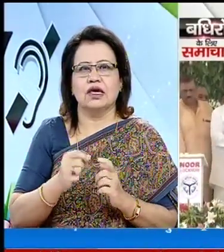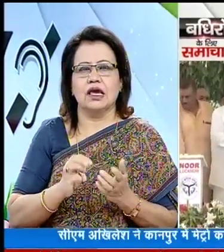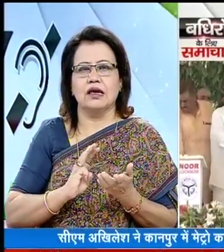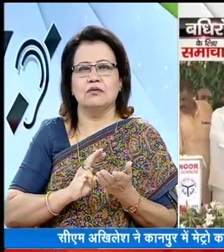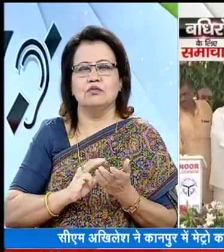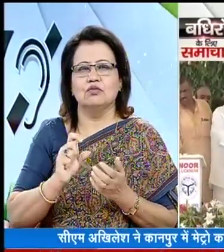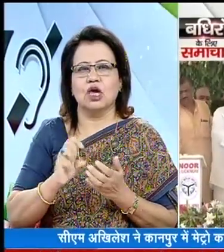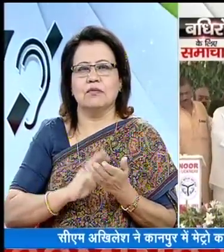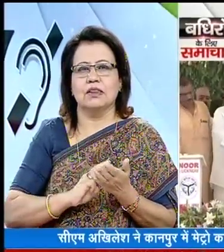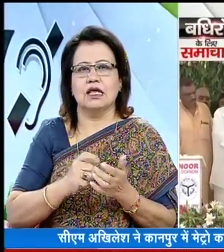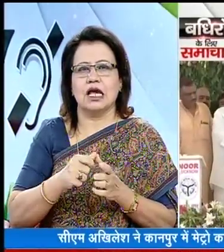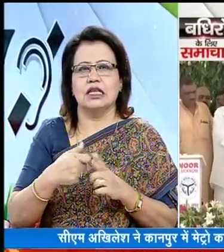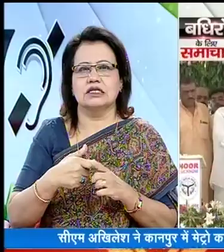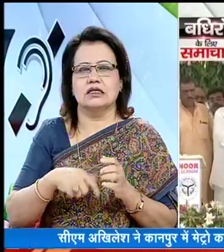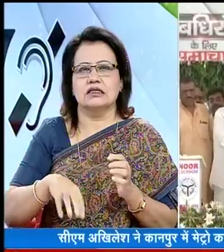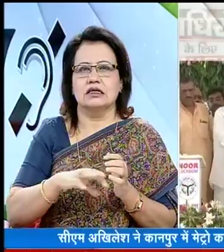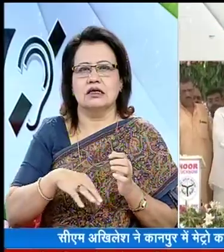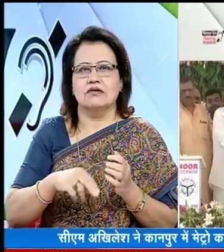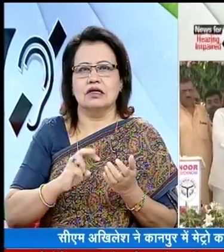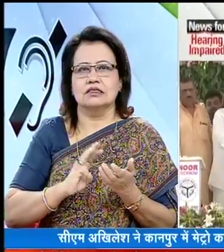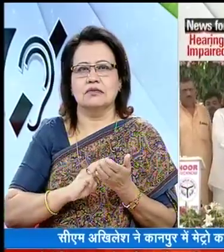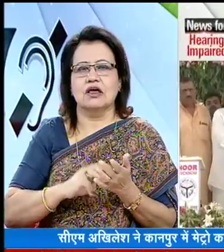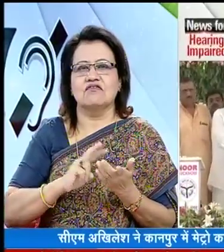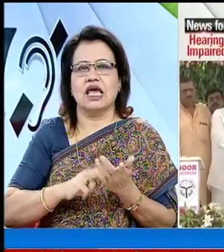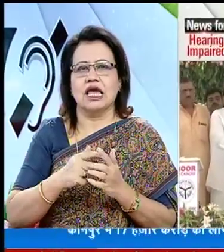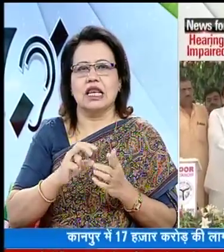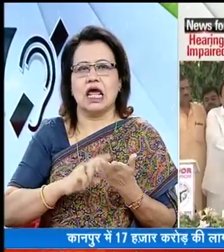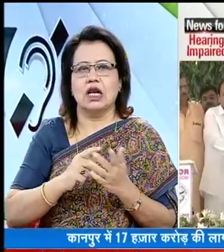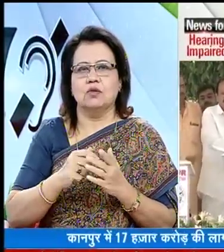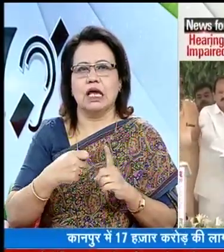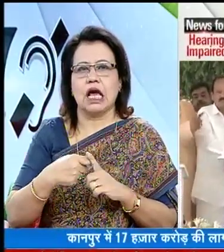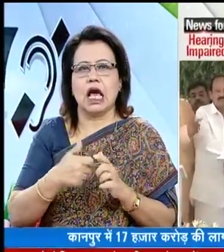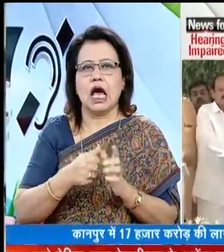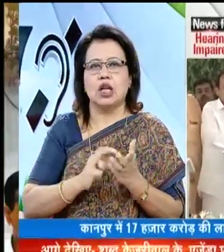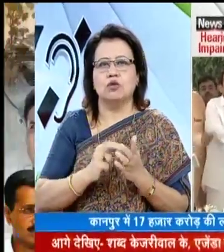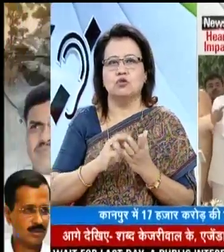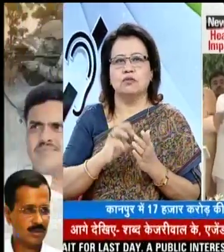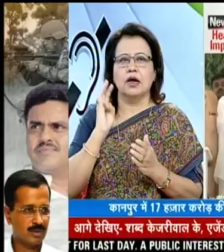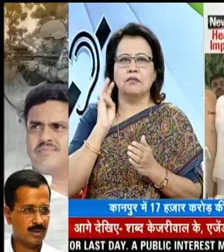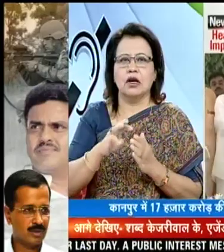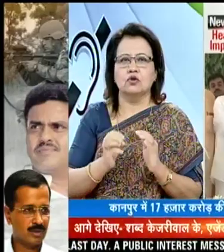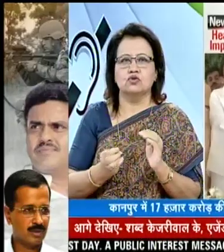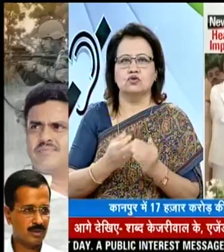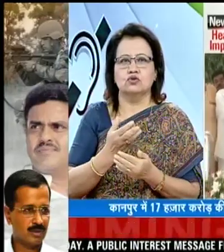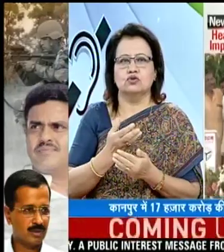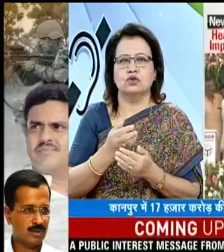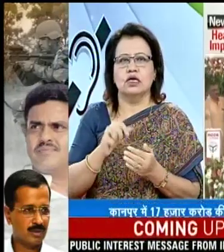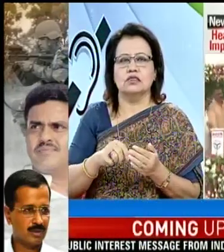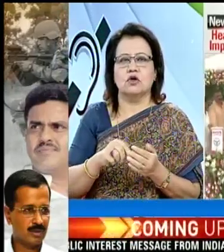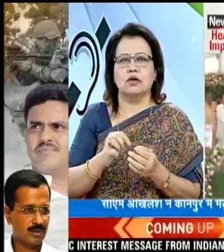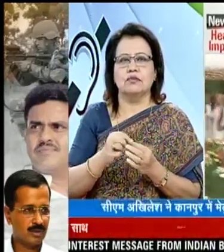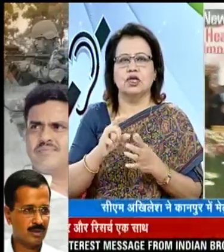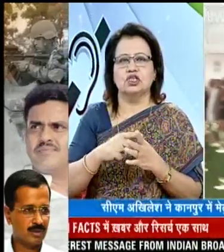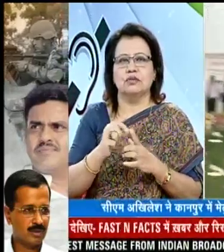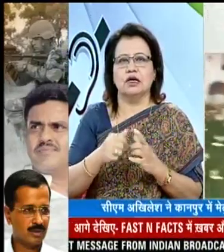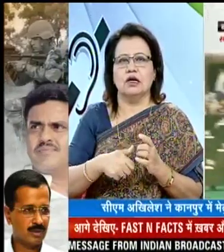यूपी के मुख्यमंत्री अखिलेश यादव और केंद्रीय शहरी विकास मंत्री वेंकैया नायडू ने आज कानपुर में मेट्रो का शिलान्यास किया।